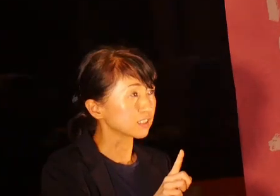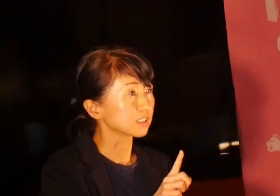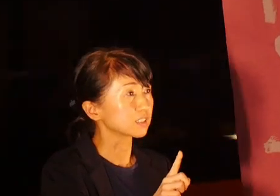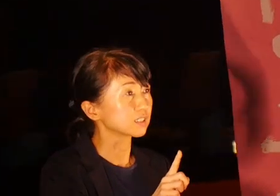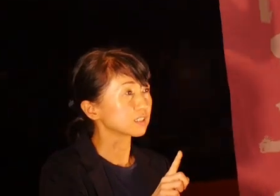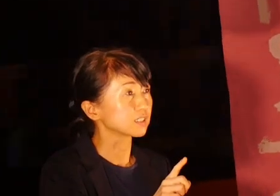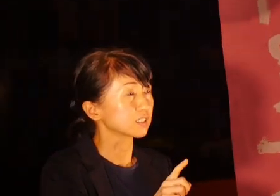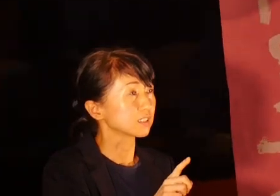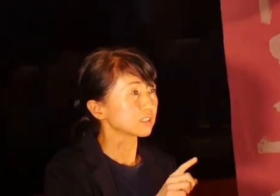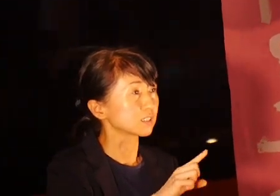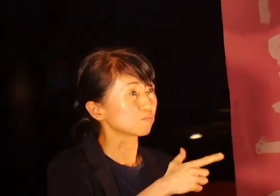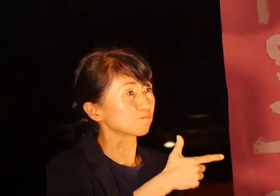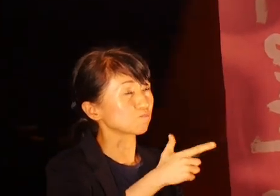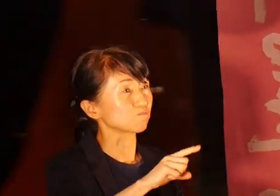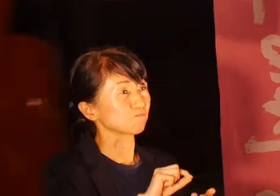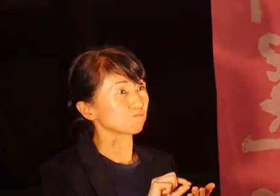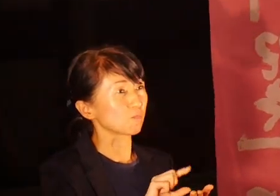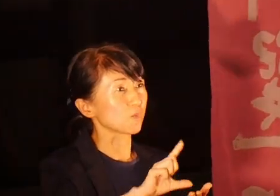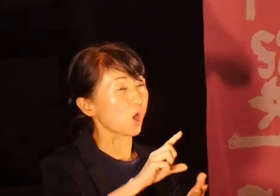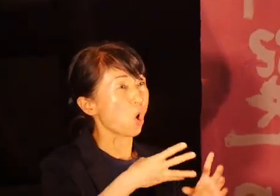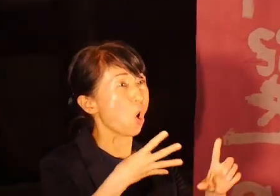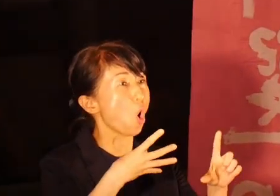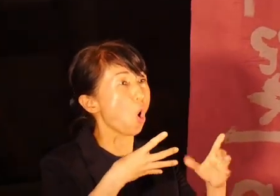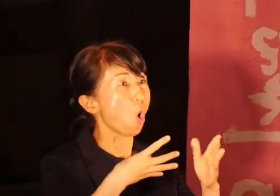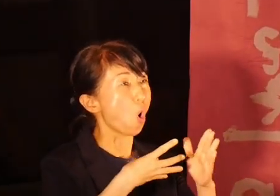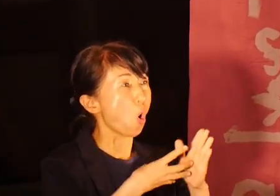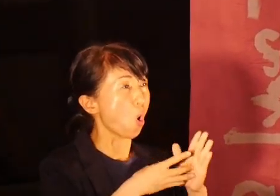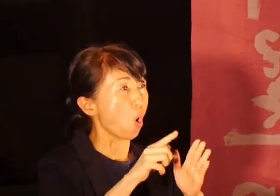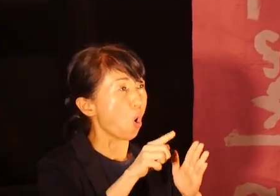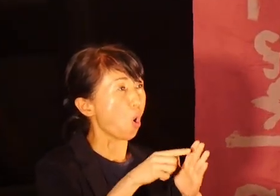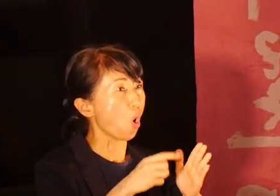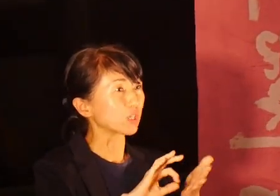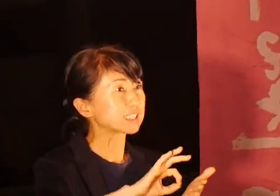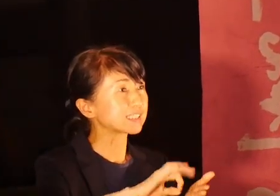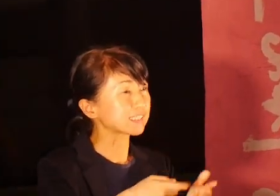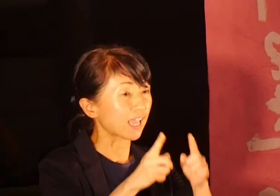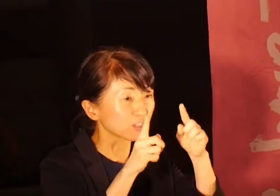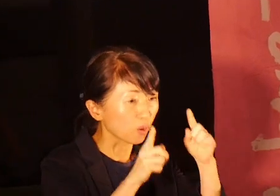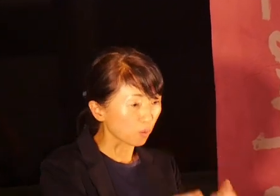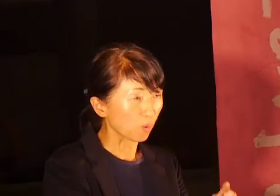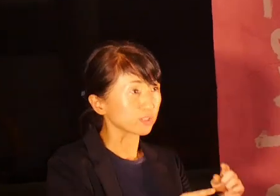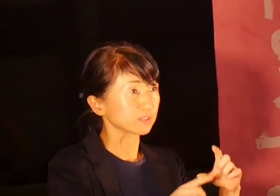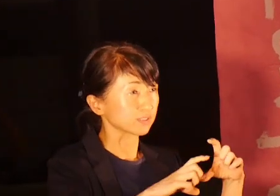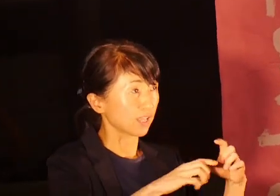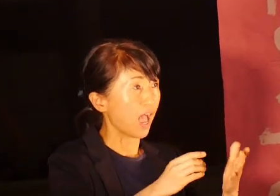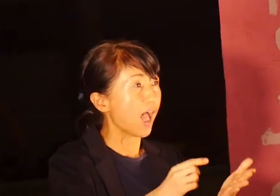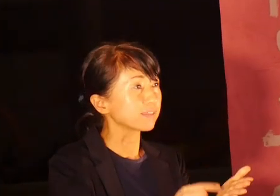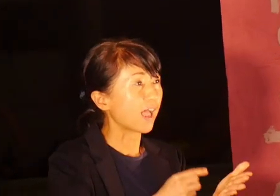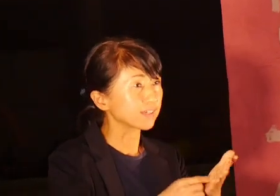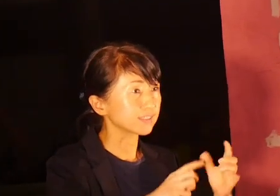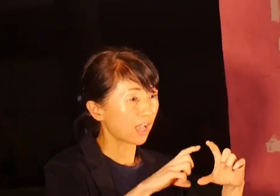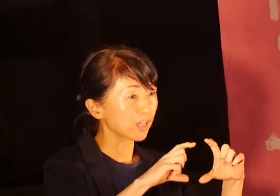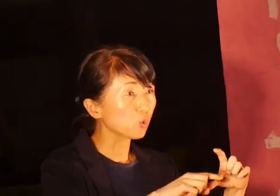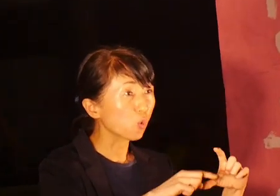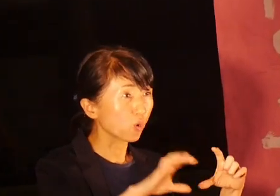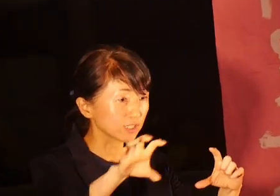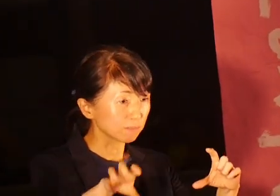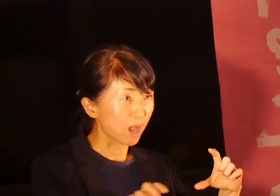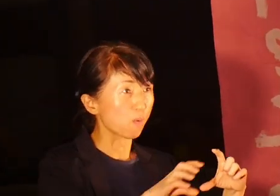ものは法人税の減収分に、法人税の減収分に、